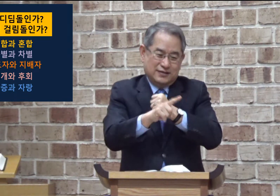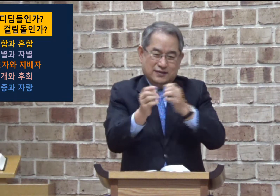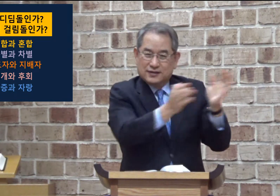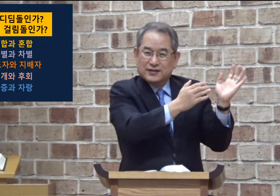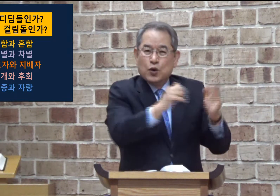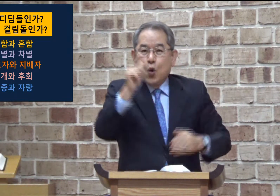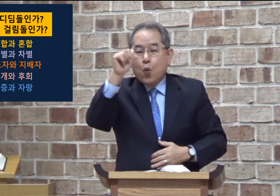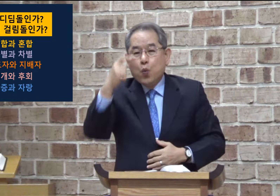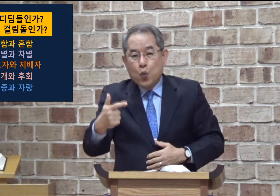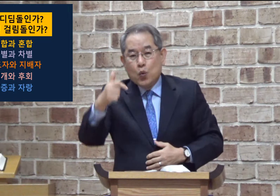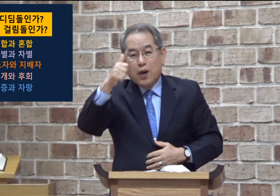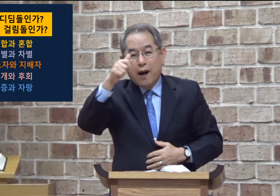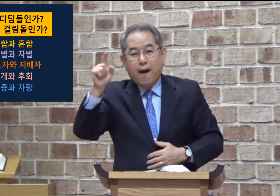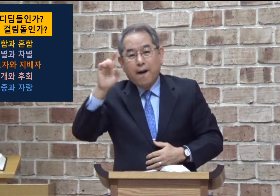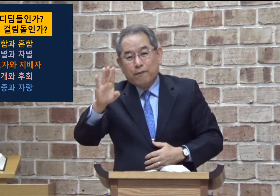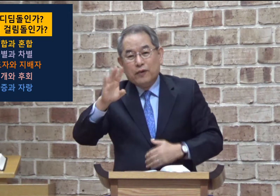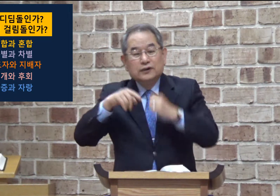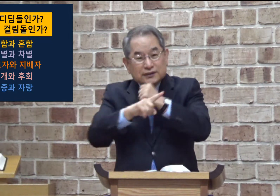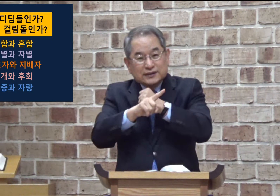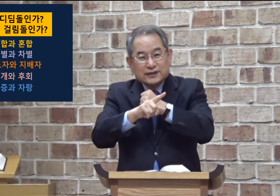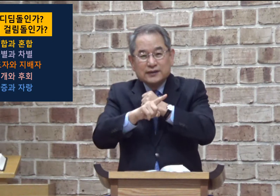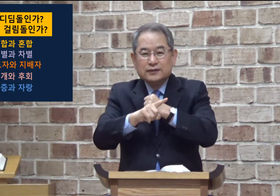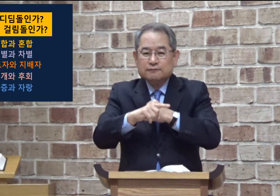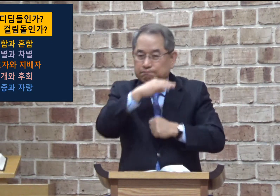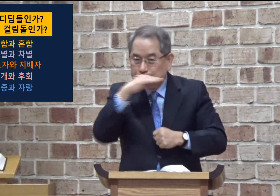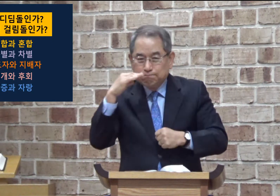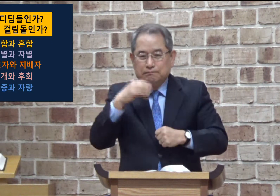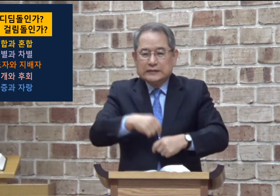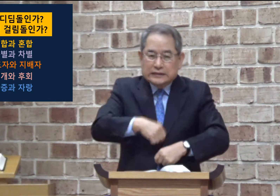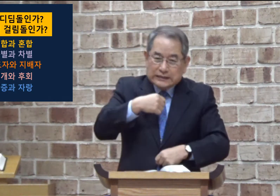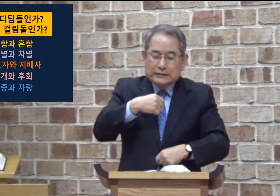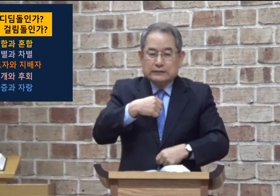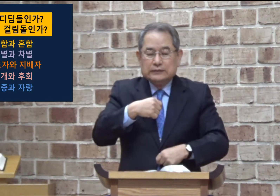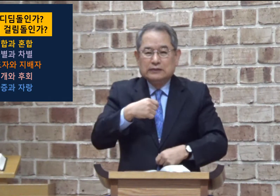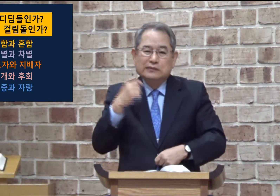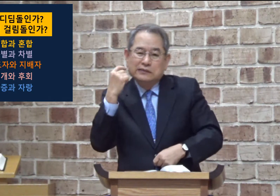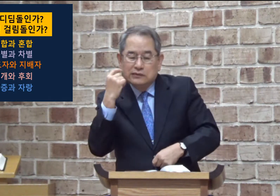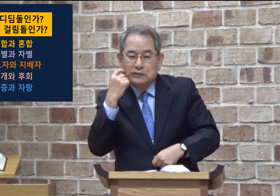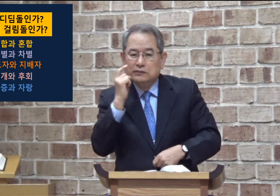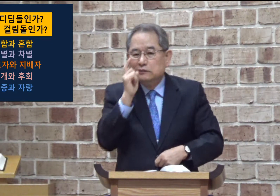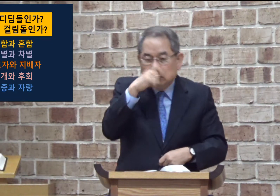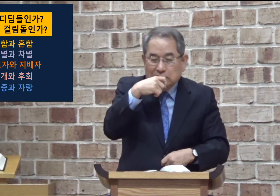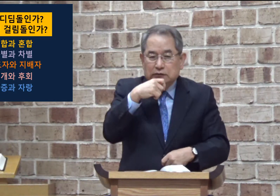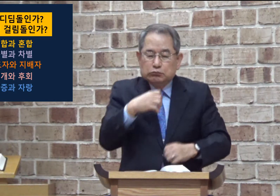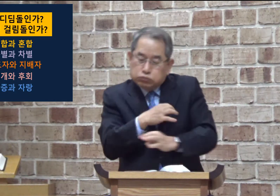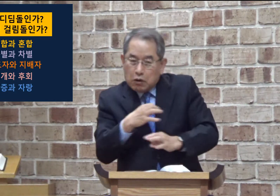거짓되고 이런 사람들이 섞여 있는 상태입니다. 같지 않습니다. 다릅니다.